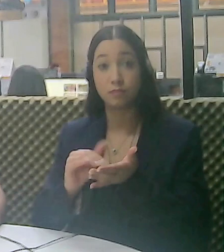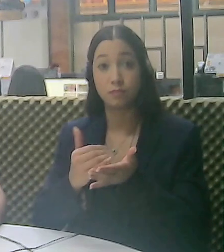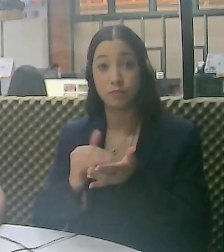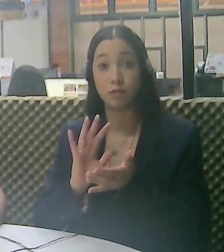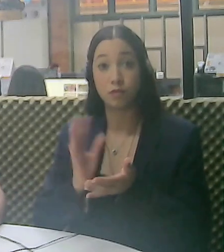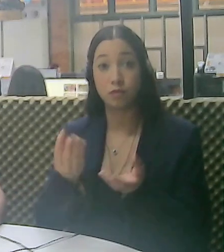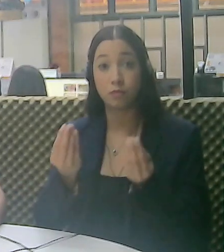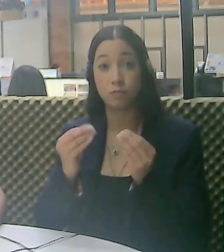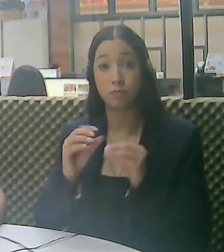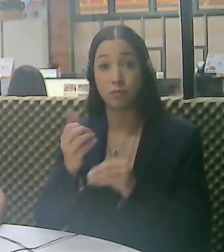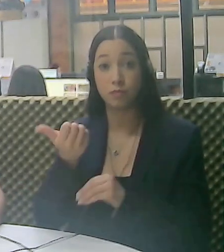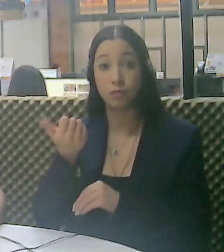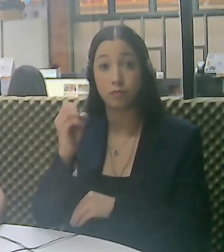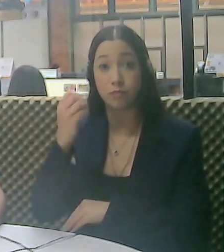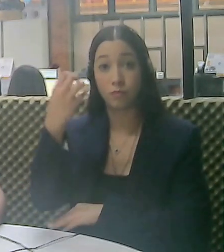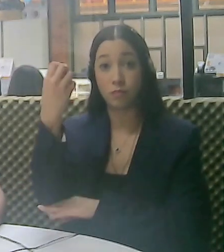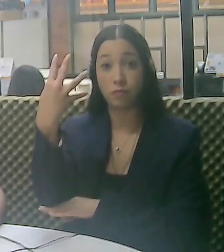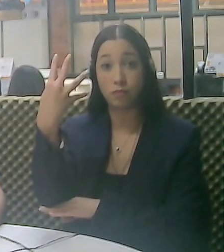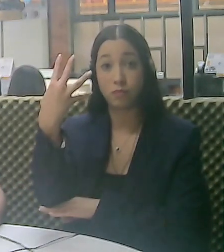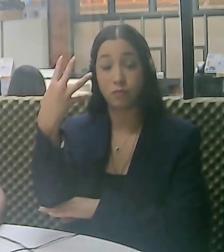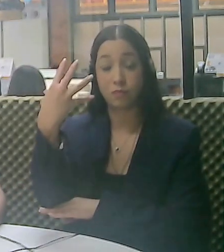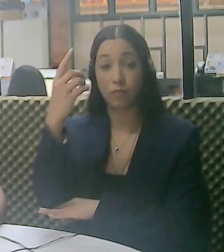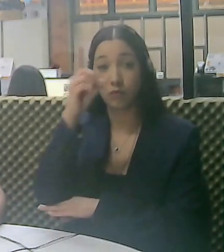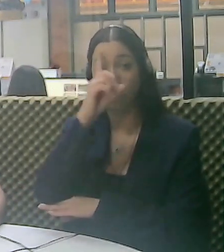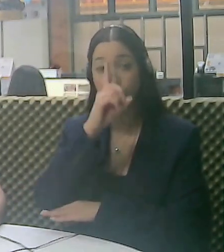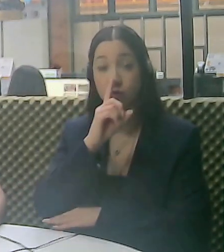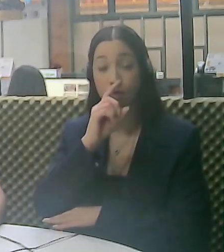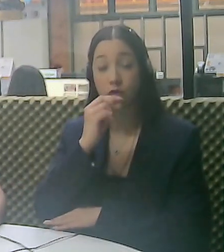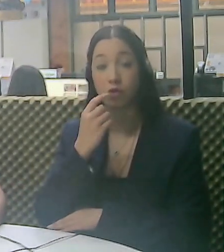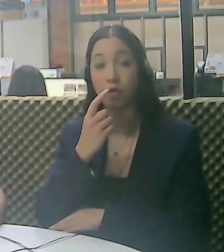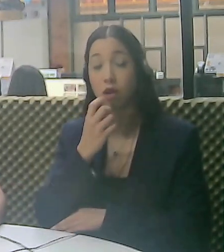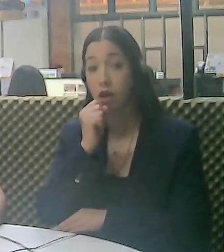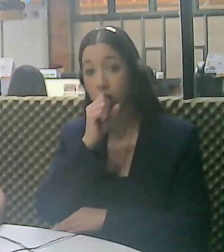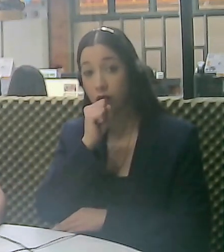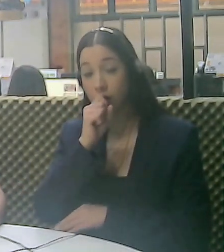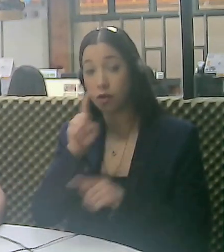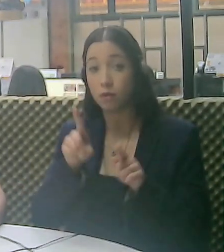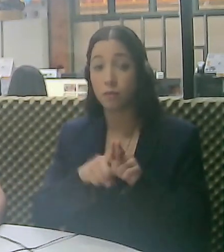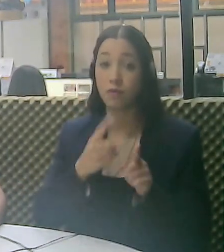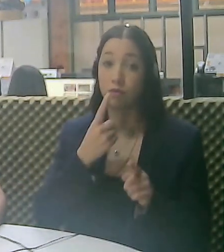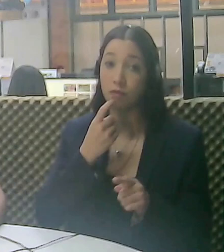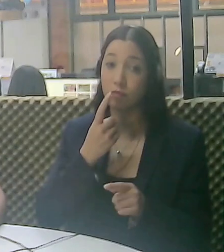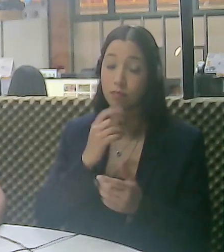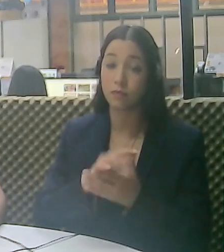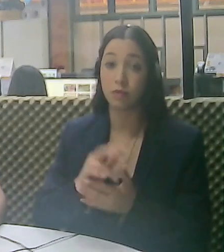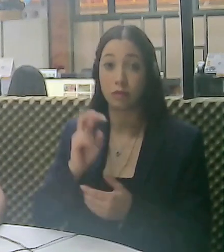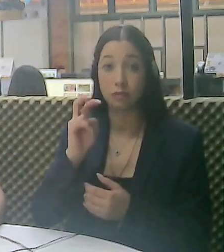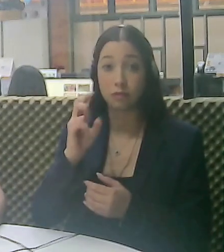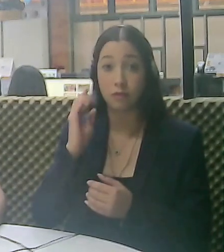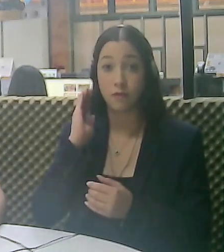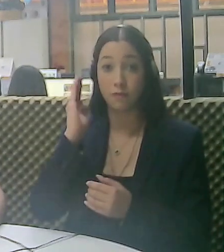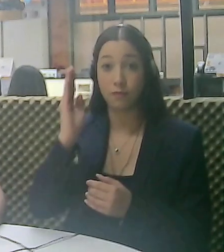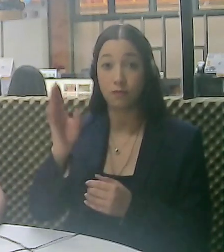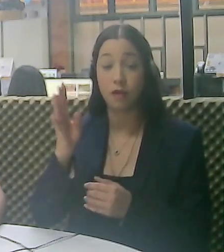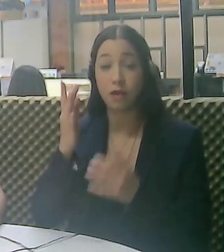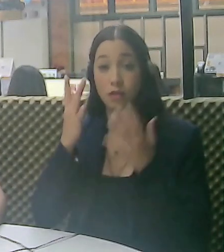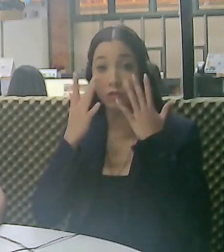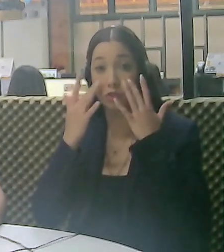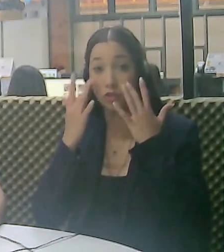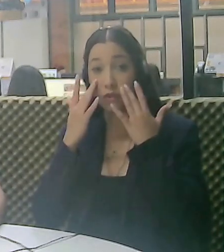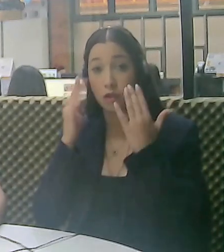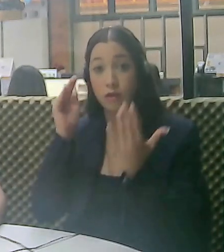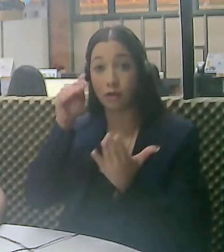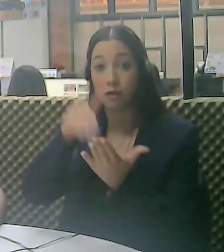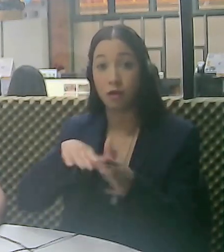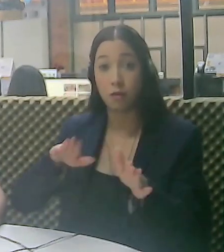10 colunas com avisos semafóricos em pontos estratégicos da via. 5 estão no sentido Teatro Municipal Praia Clube